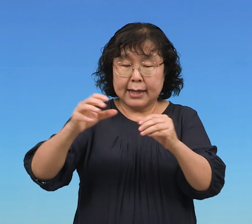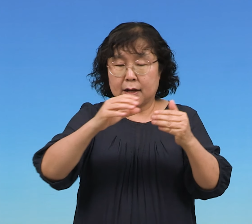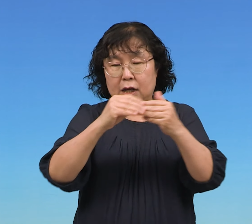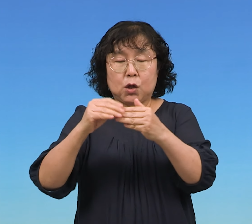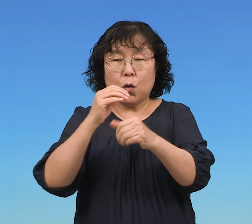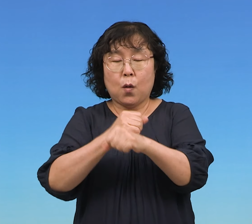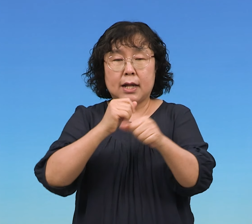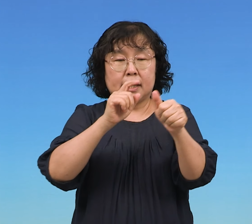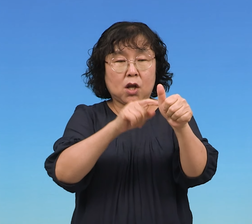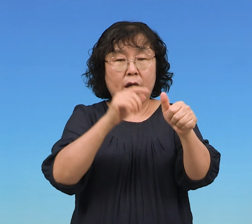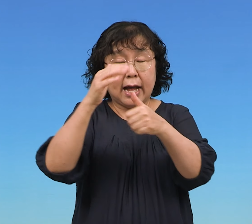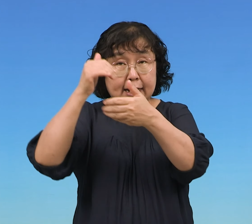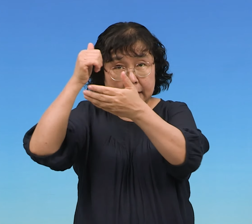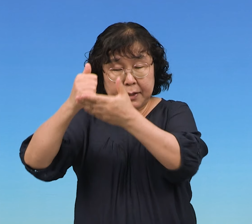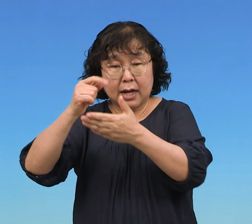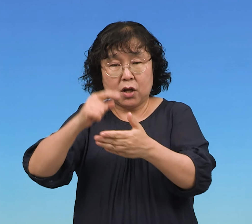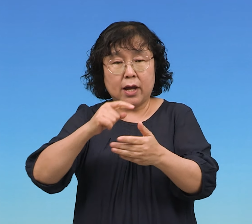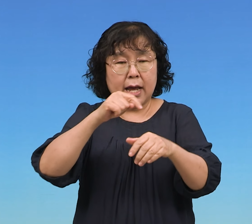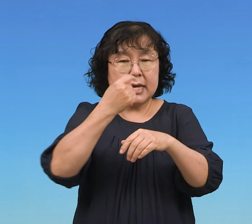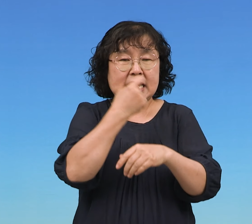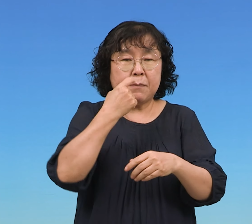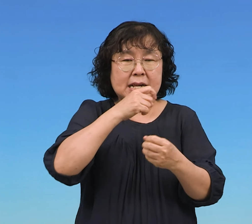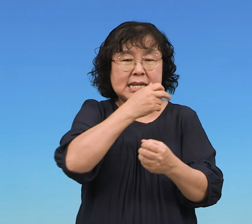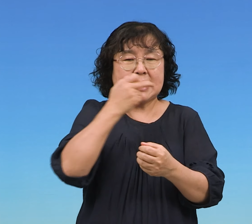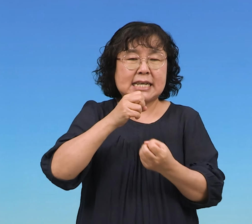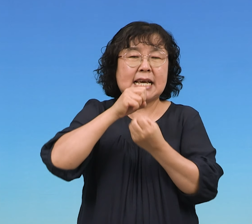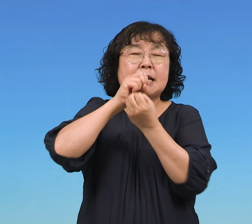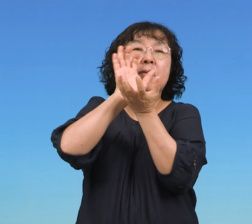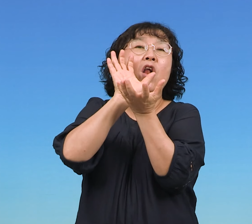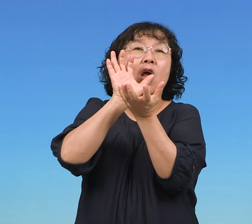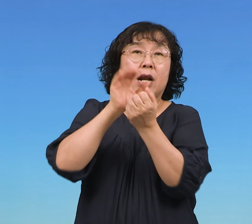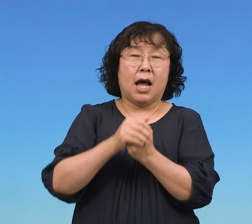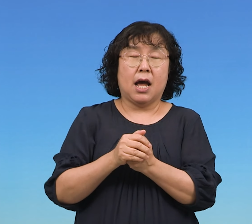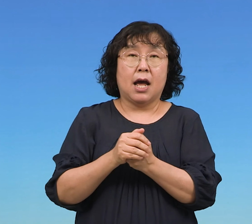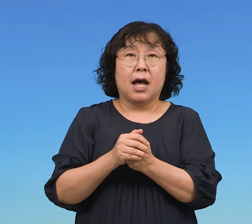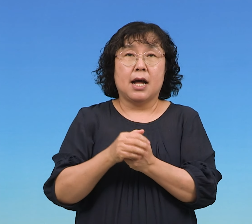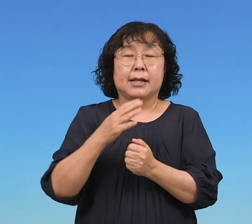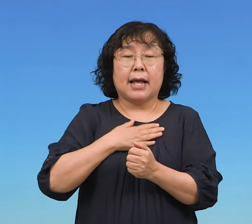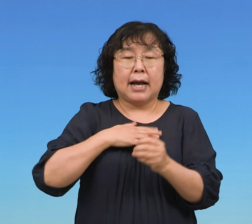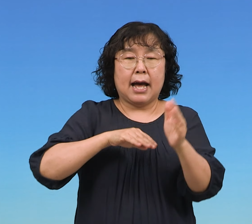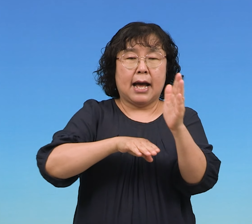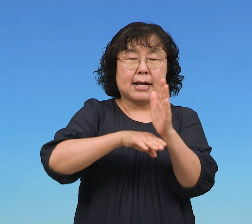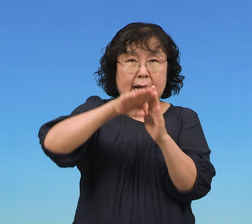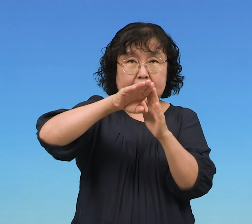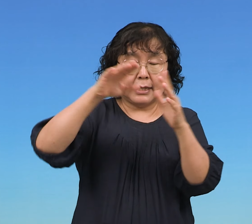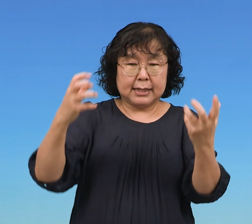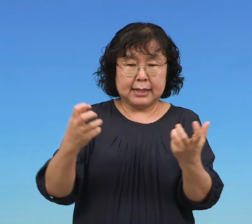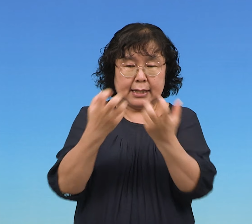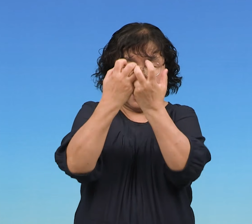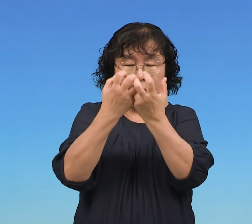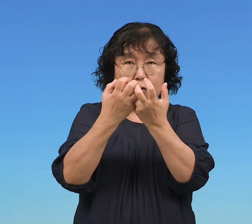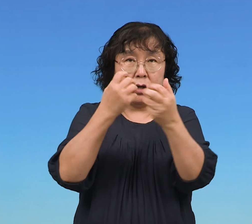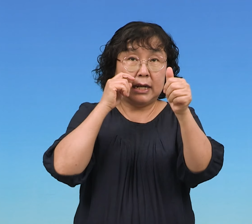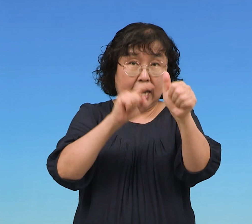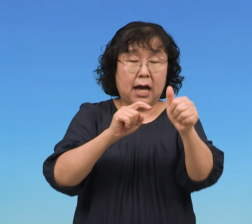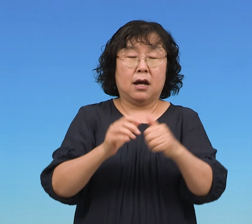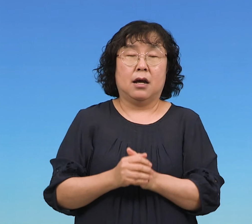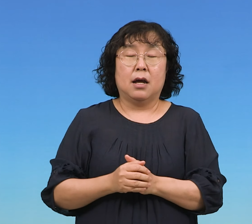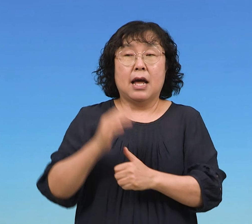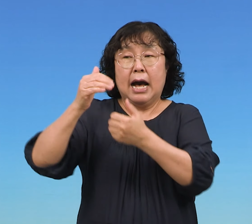크게 열라 내가 채우리라. 여러분, 채우는 것은 하나님이 하시지만 입은